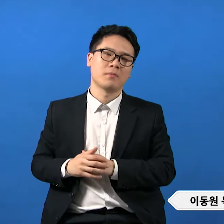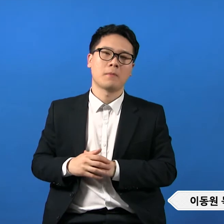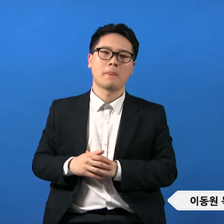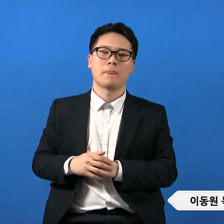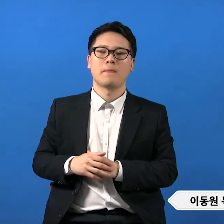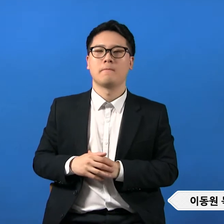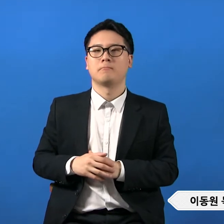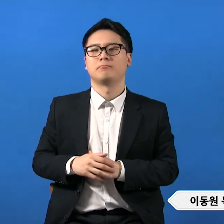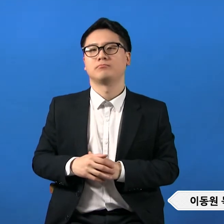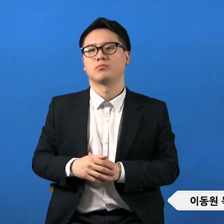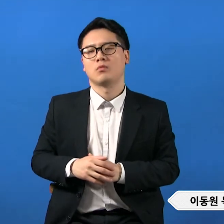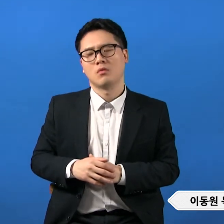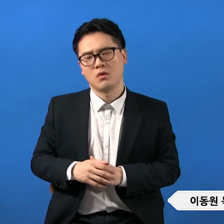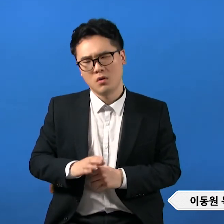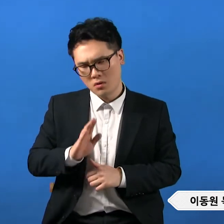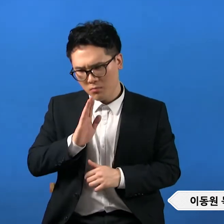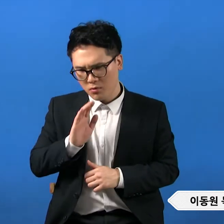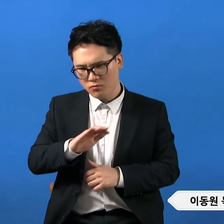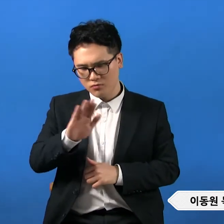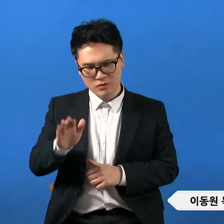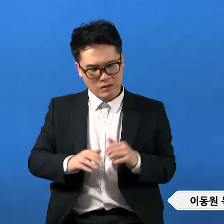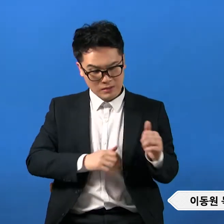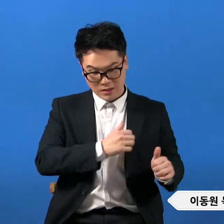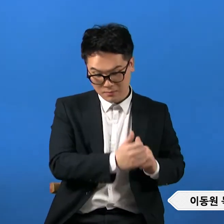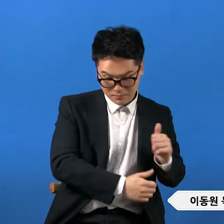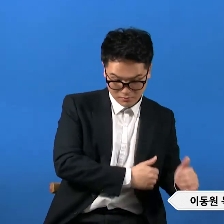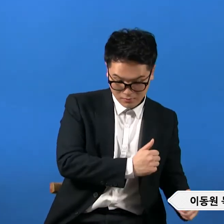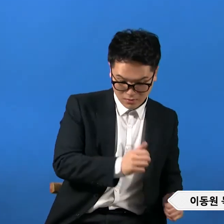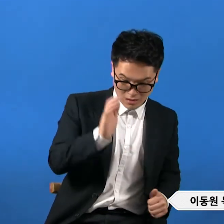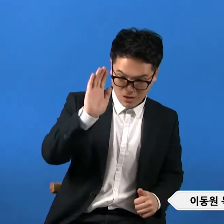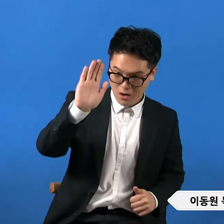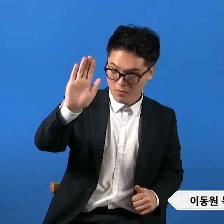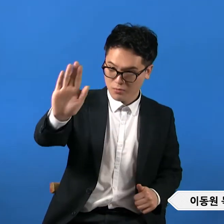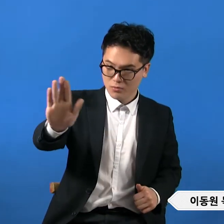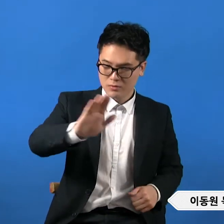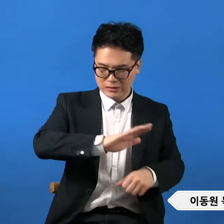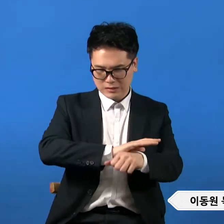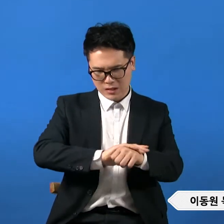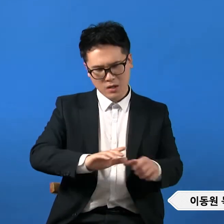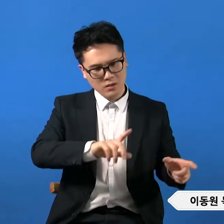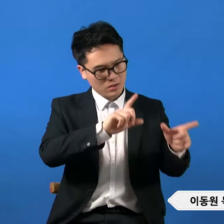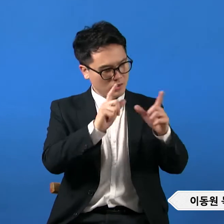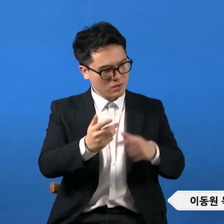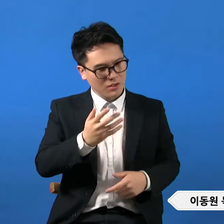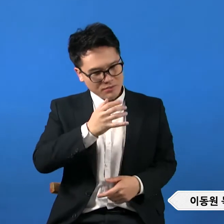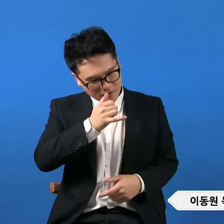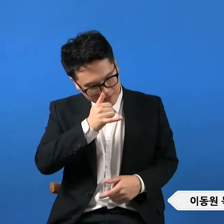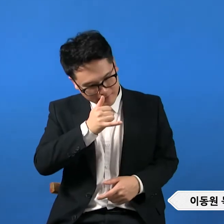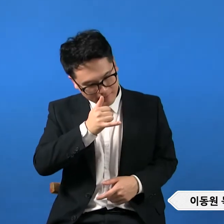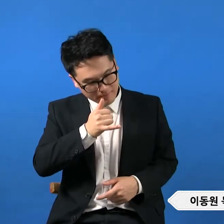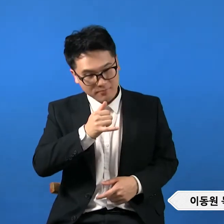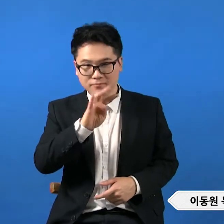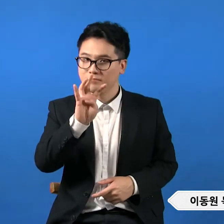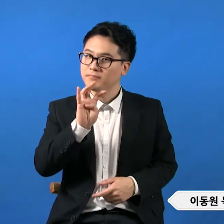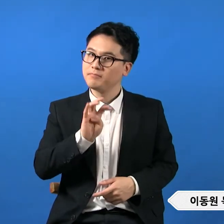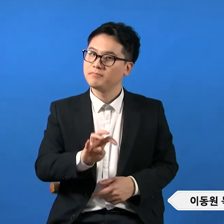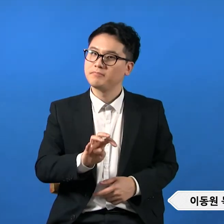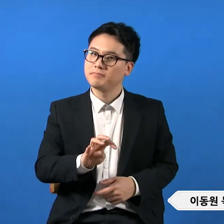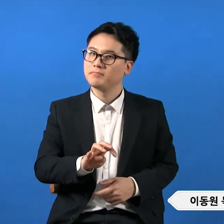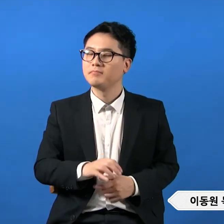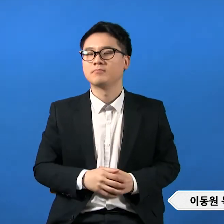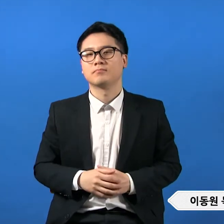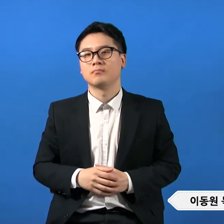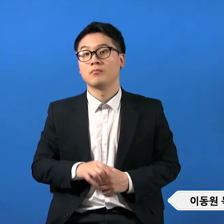것인가? 과연 우리의 자녀들, 다음 세대에게는 미래가 있을 수 있을 것인가? 바로 그때